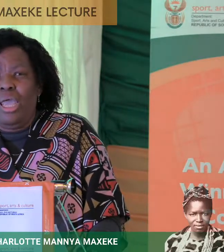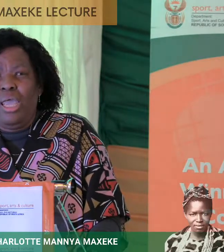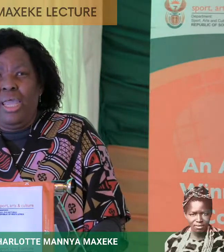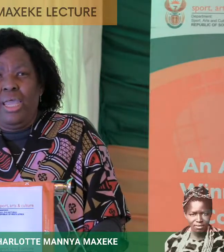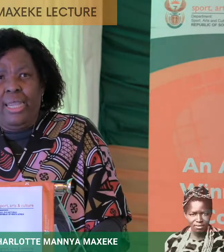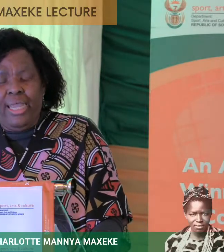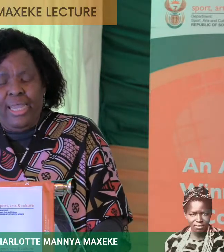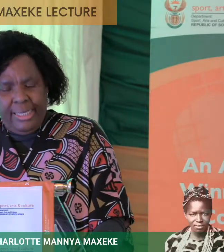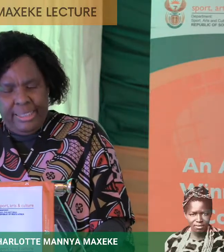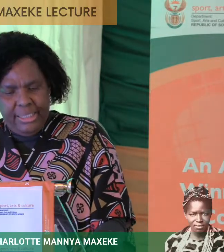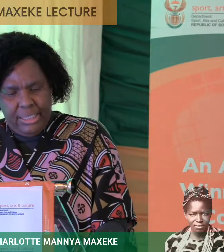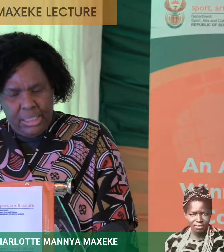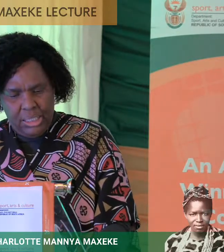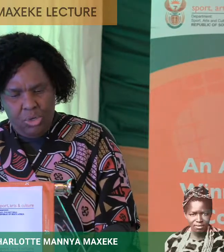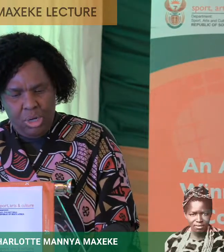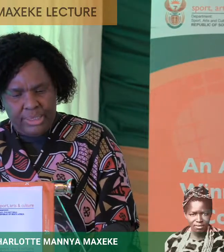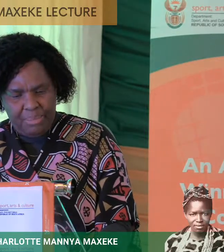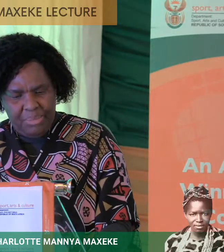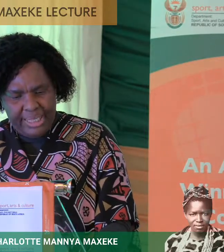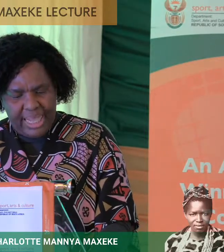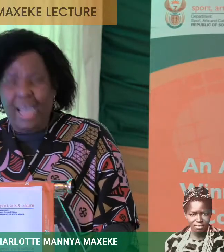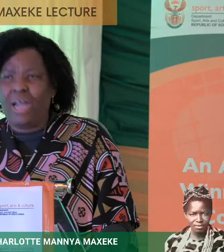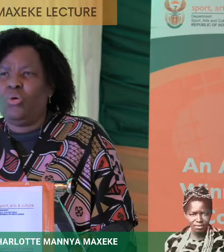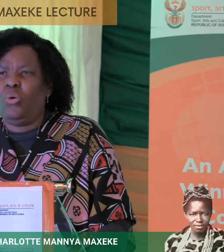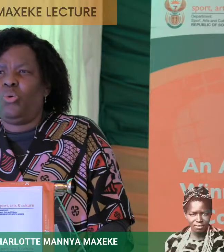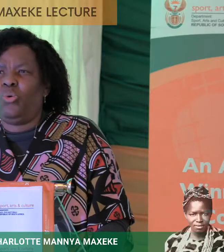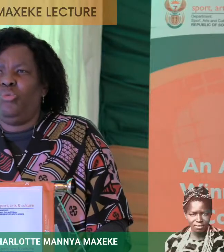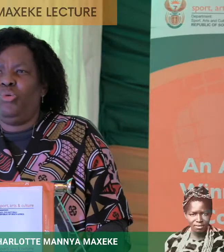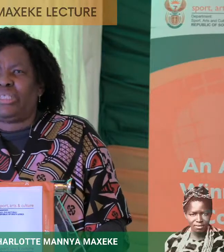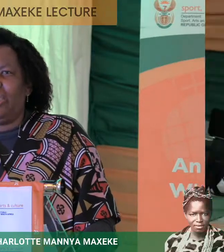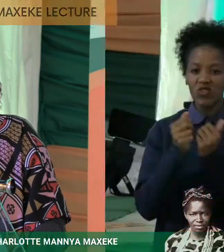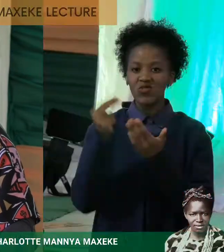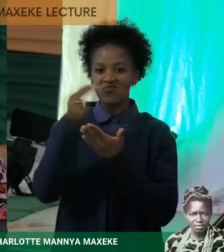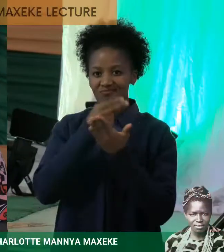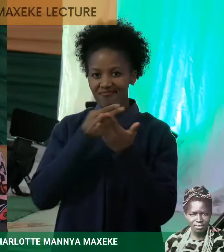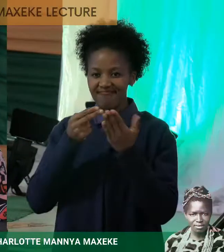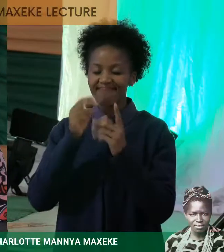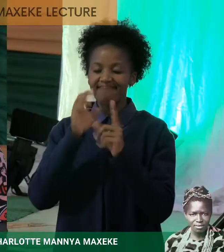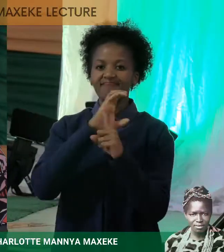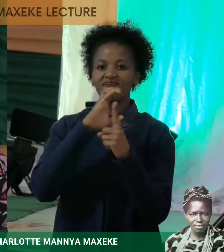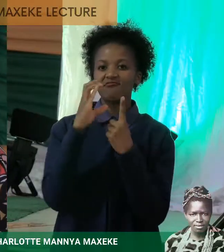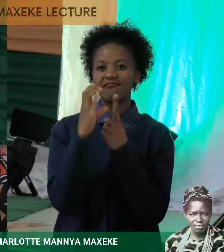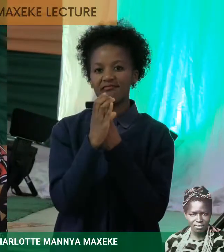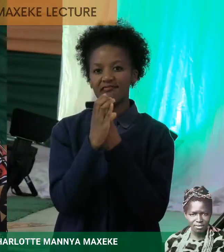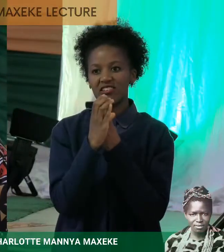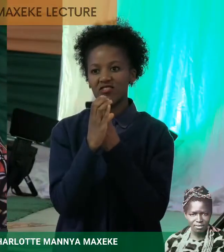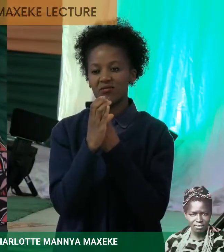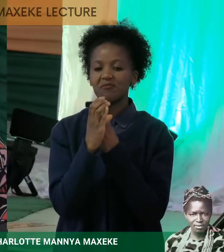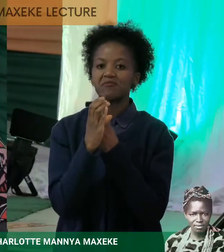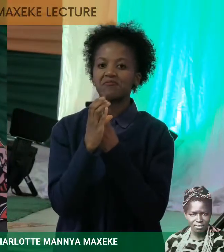eli lwezemidlalo ubugcisa nenkcubeko ukhabazele